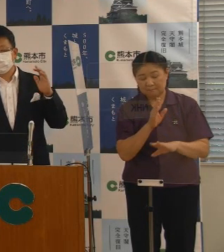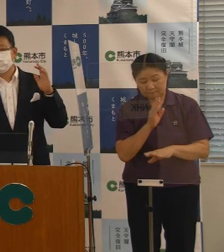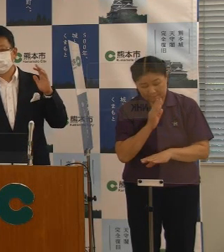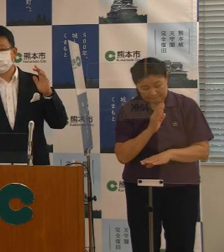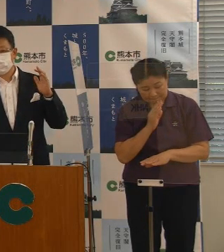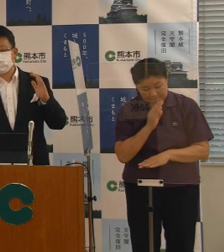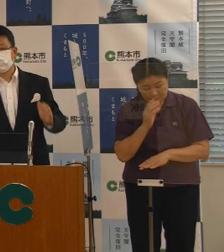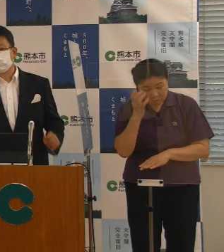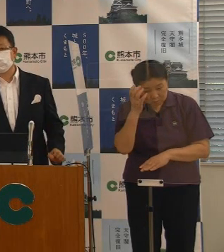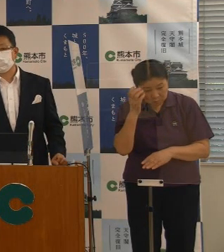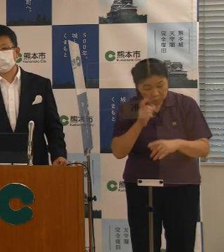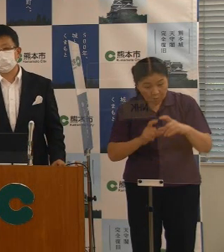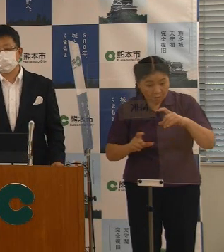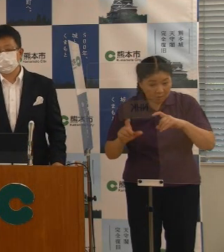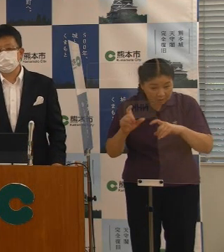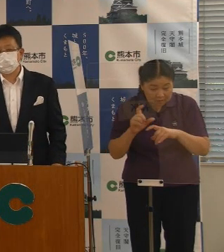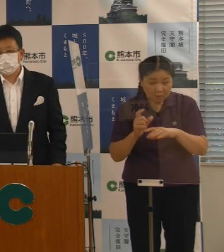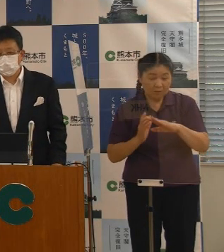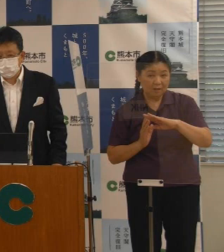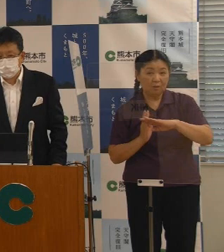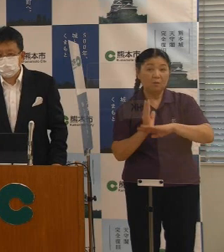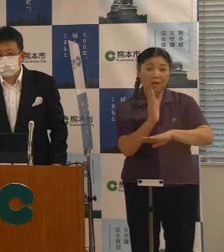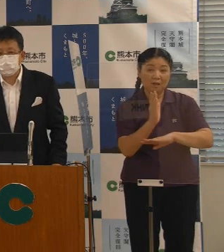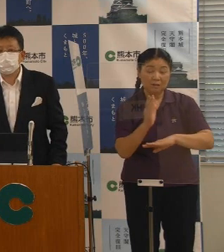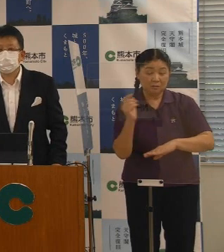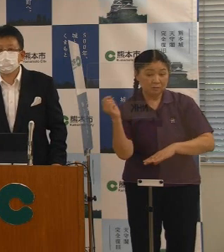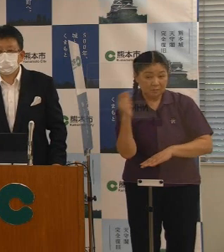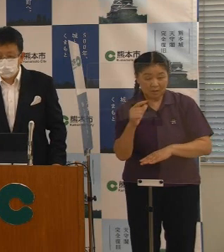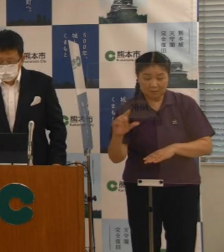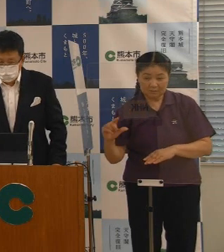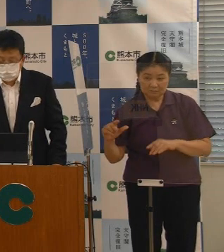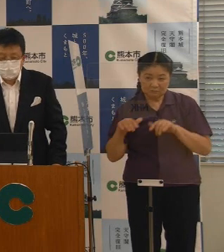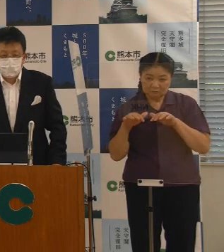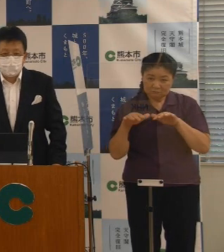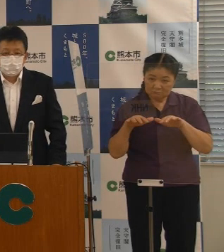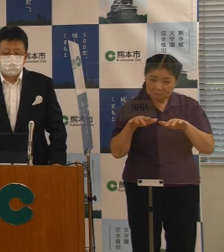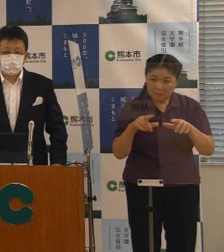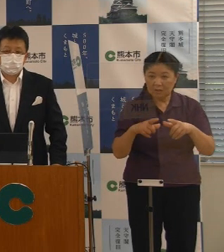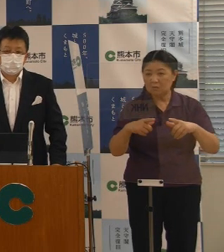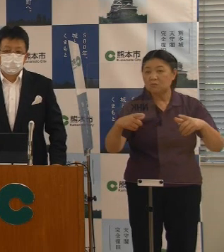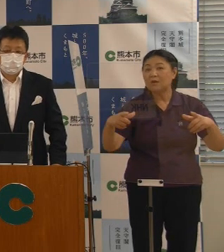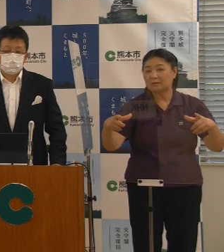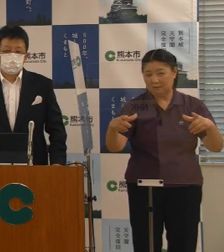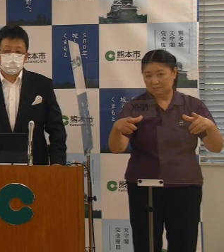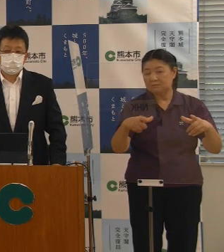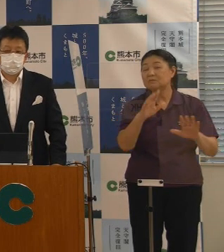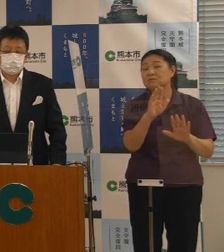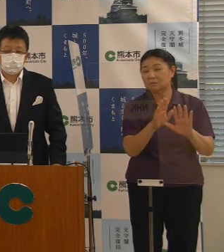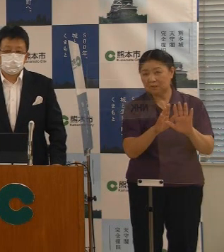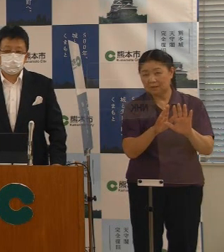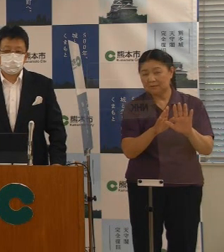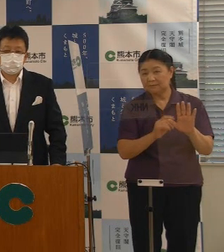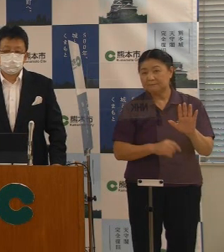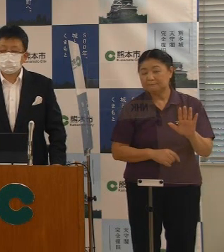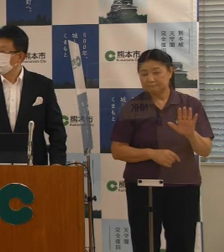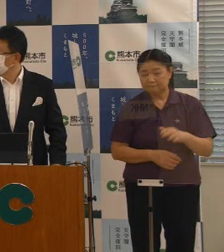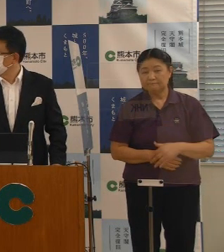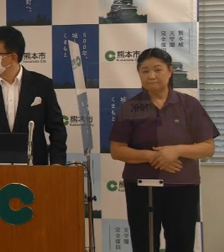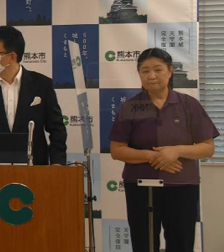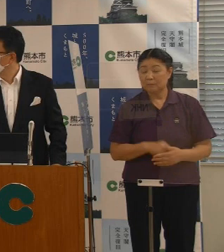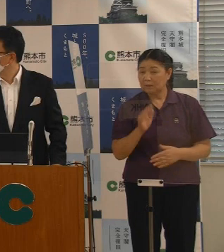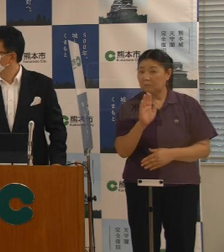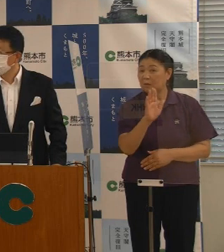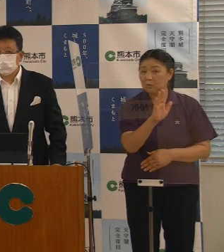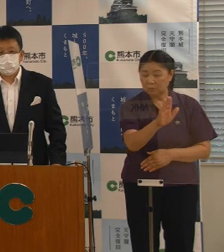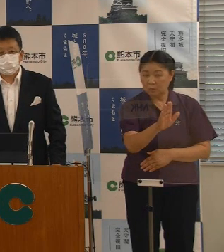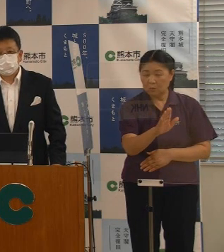想を超えるほどの感染拡大のスピードであるというふうに思っています。で、まあ、これは、まあ、あの今